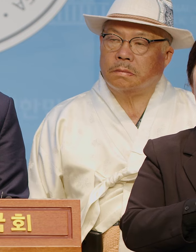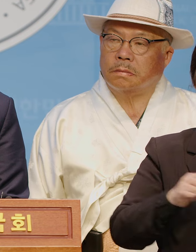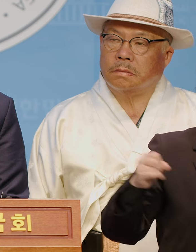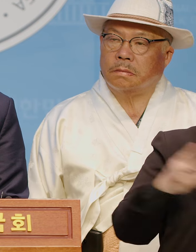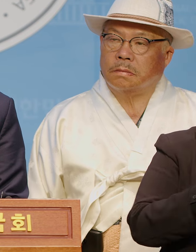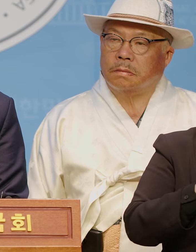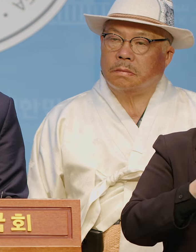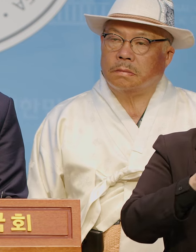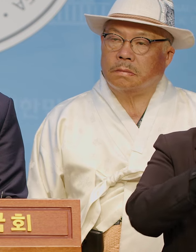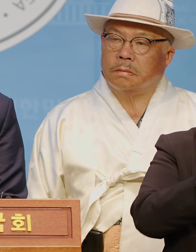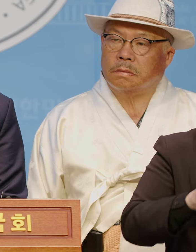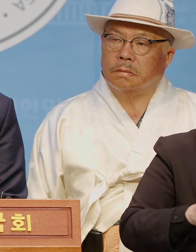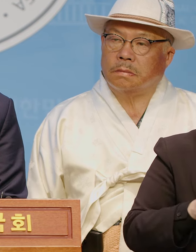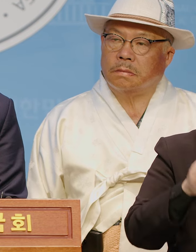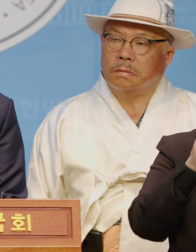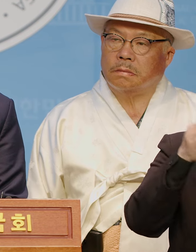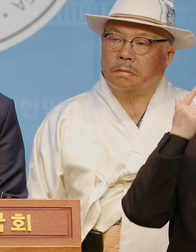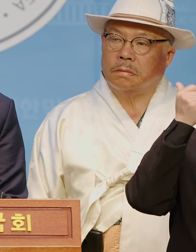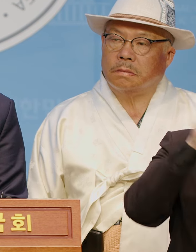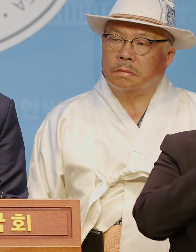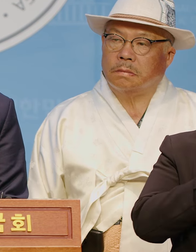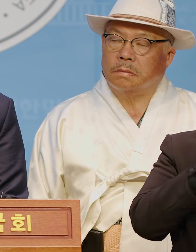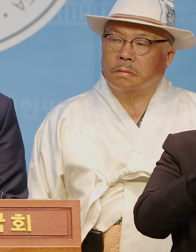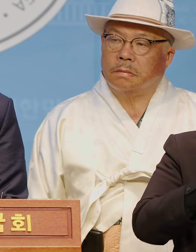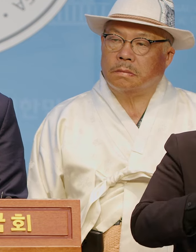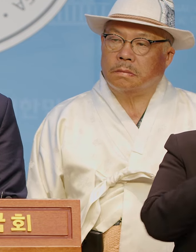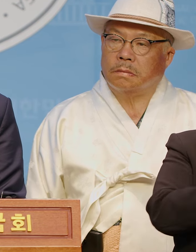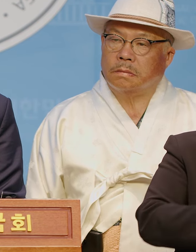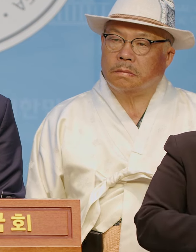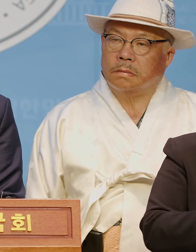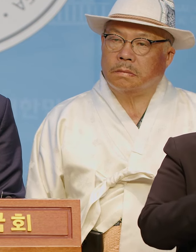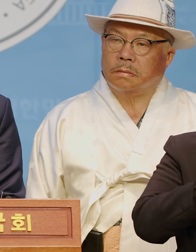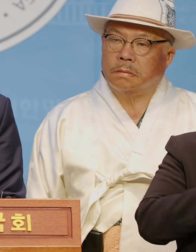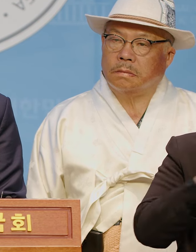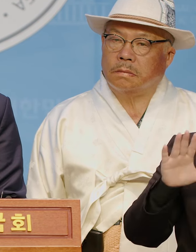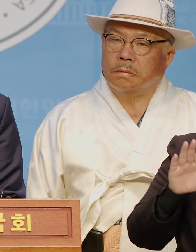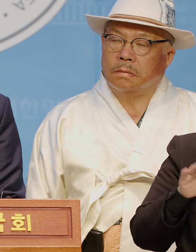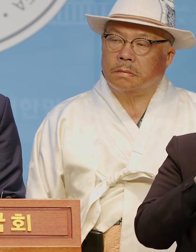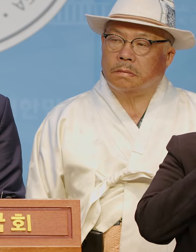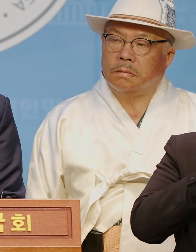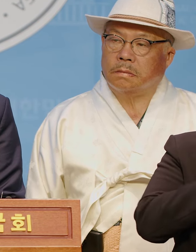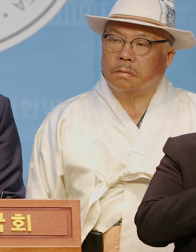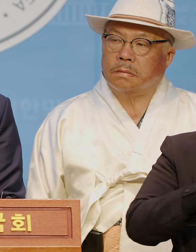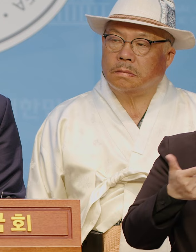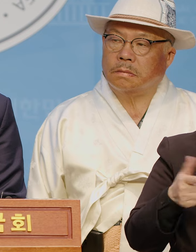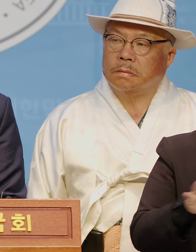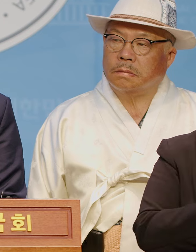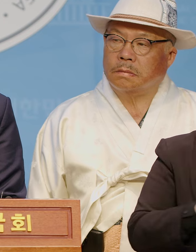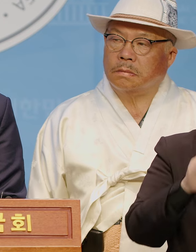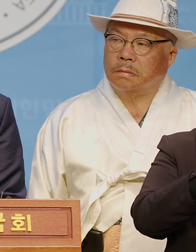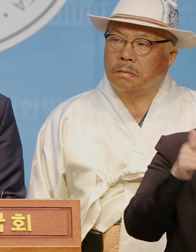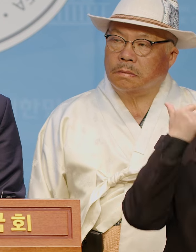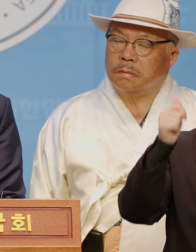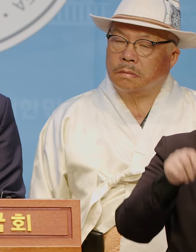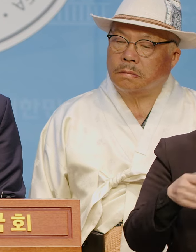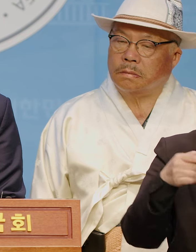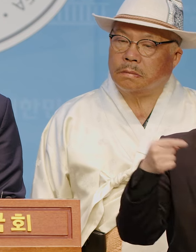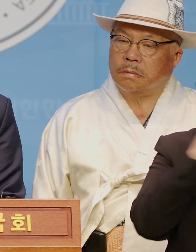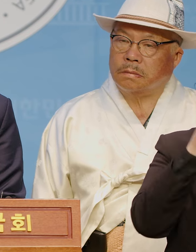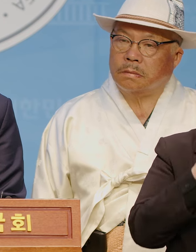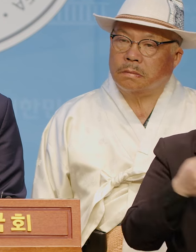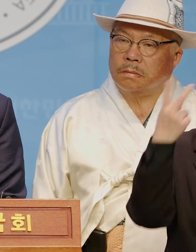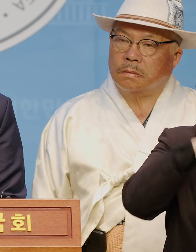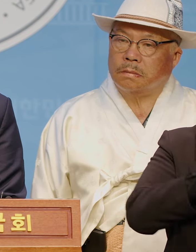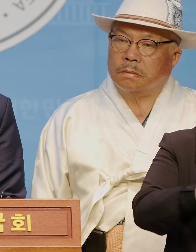정강훈 목사가 얘기하는 윤석 대통령과의 관계가 사실이 아니라면 정광은 목사를 철저하게